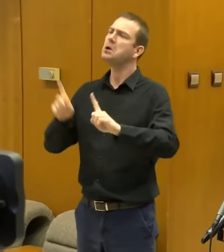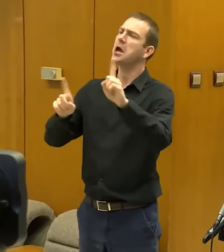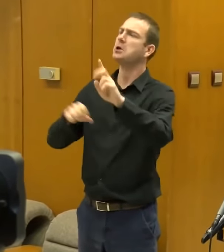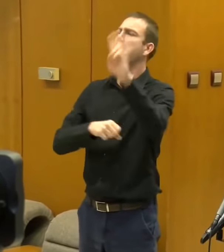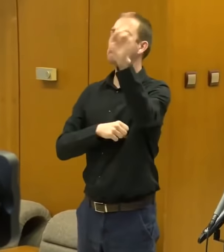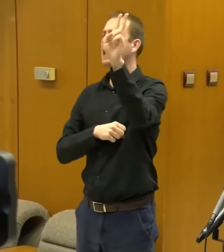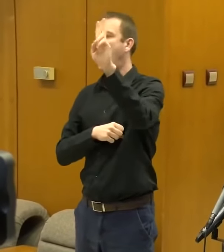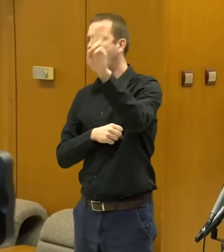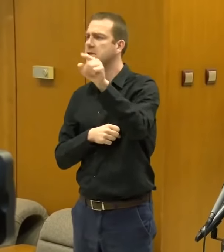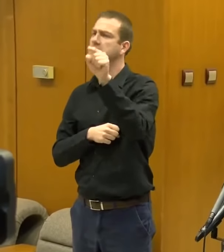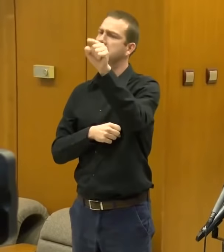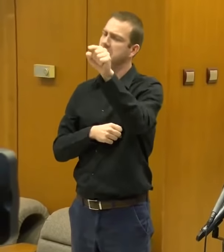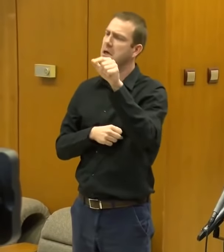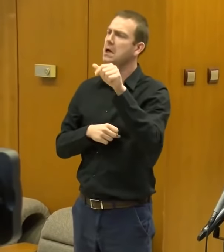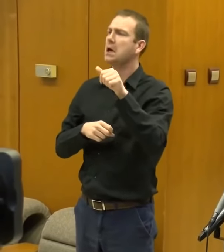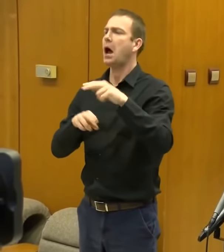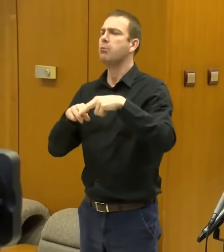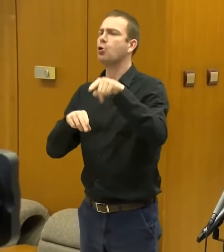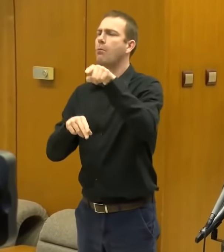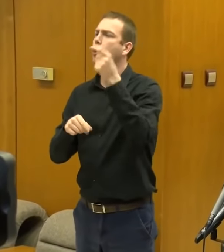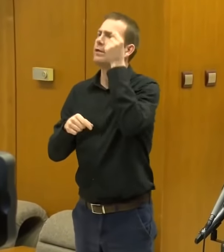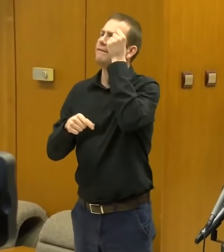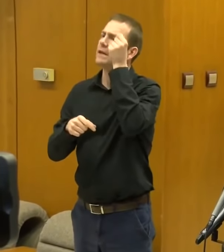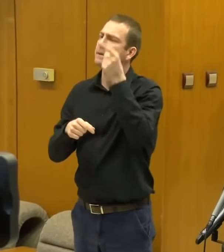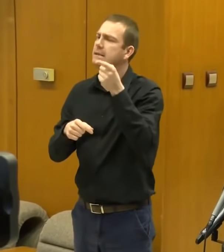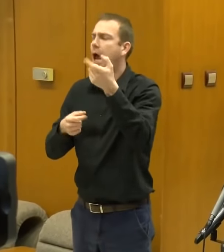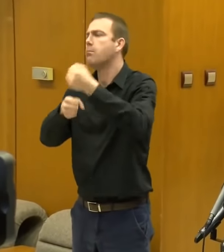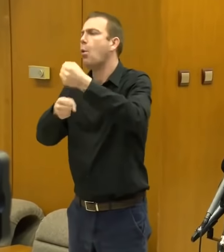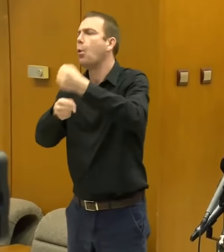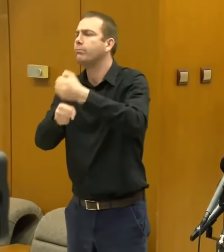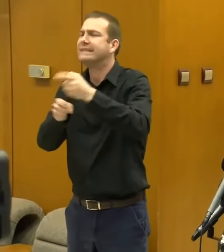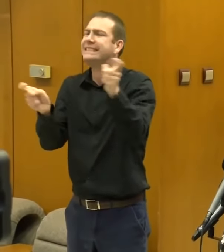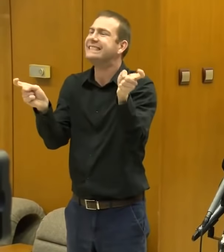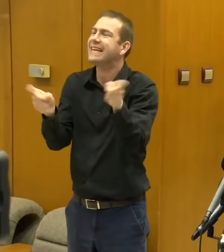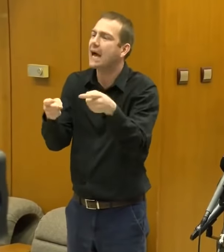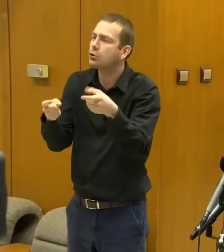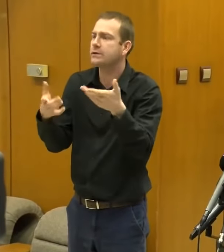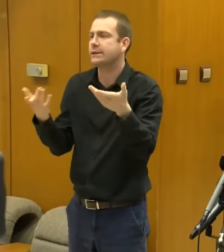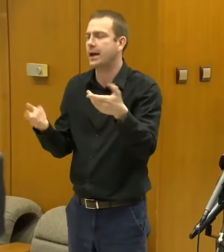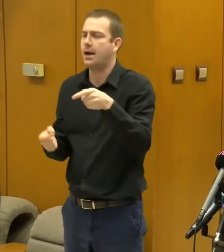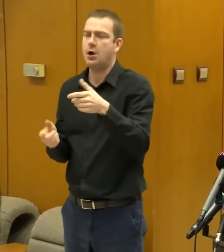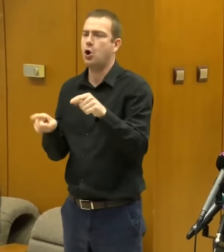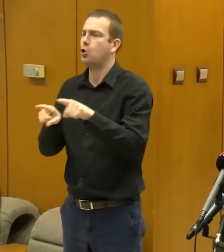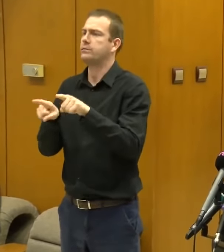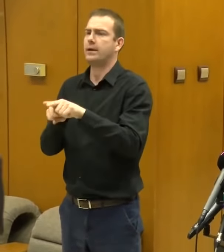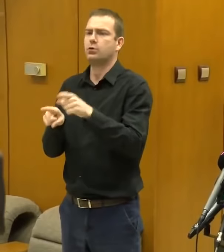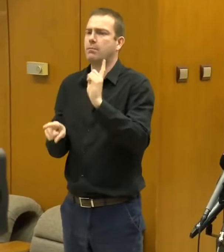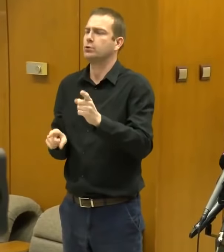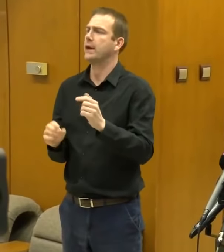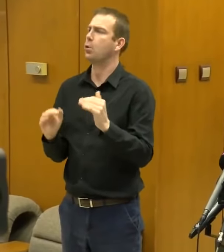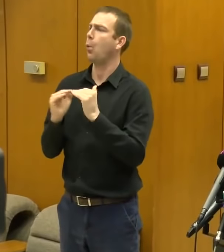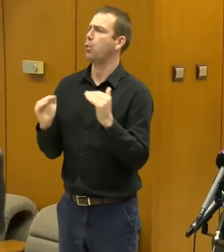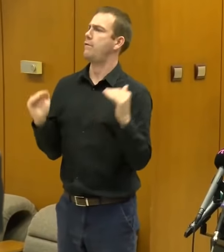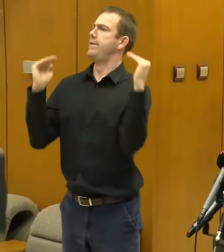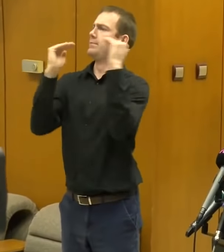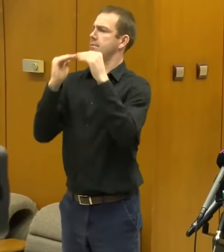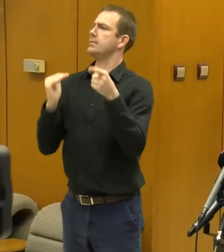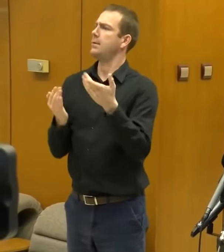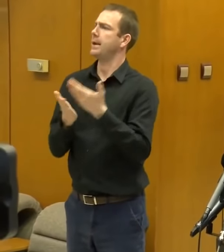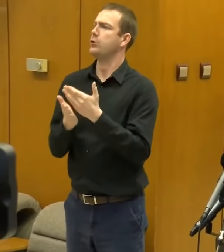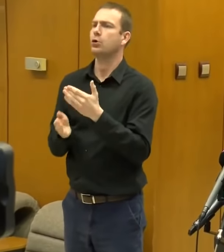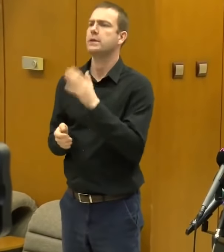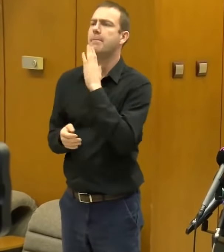test, lebo to tiež musí mať nejakú štábnu kultúru a nemôže sa to byť úplne robiť tak, ako by si to každý predstavoval.